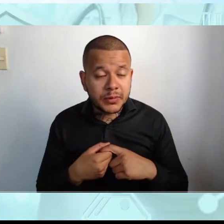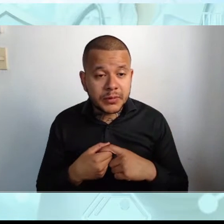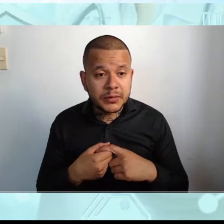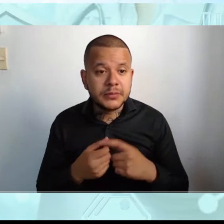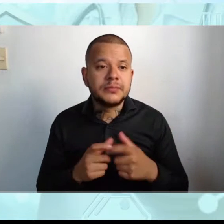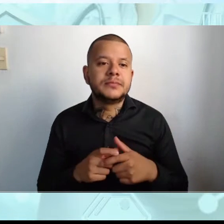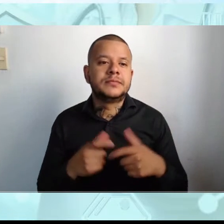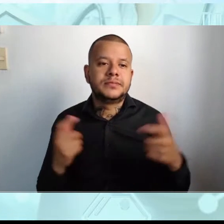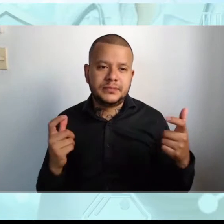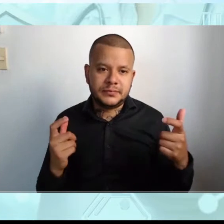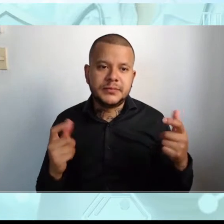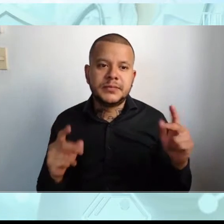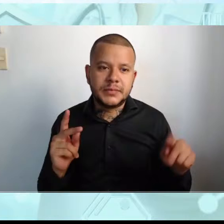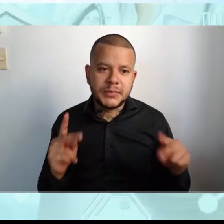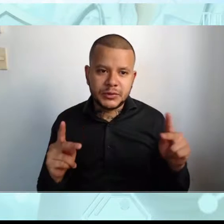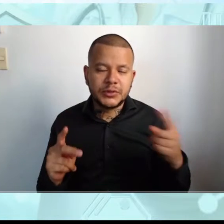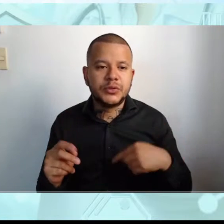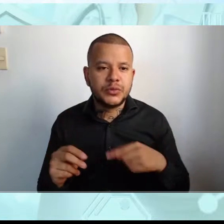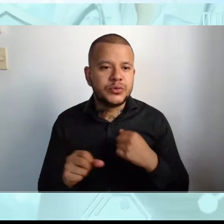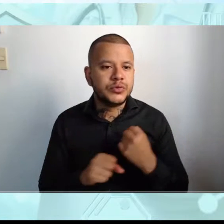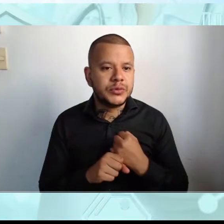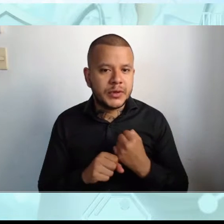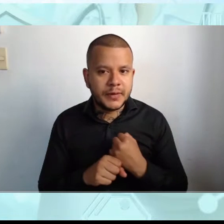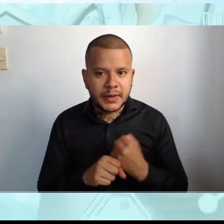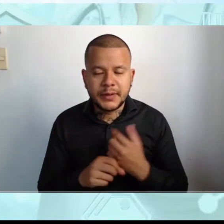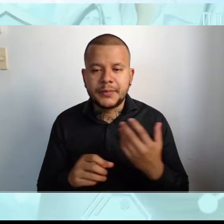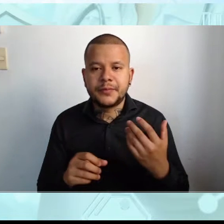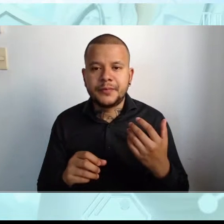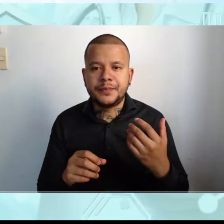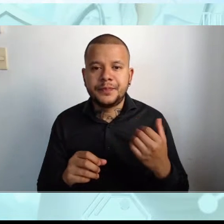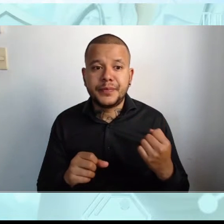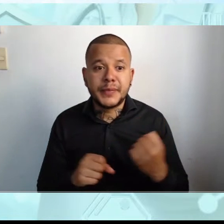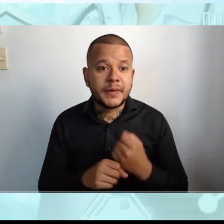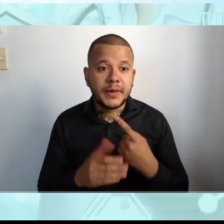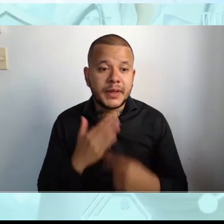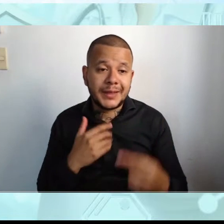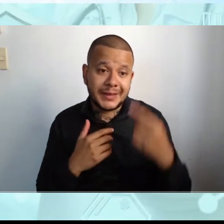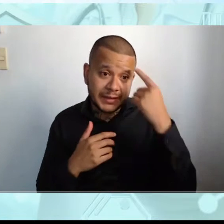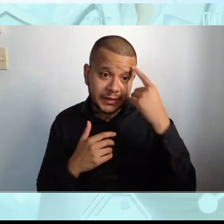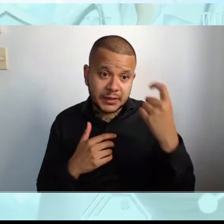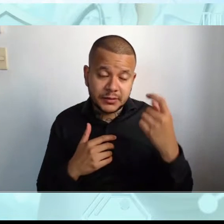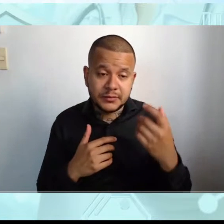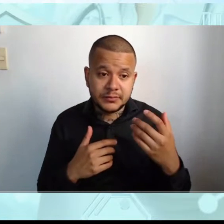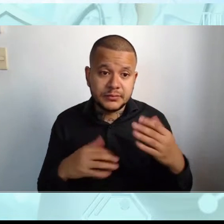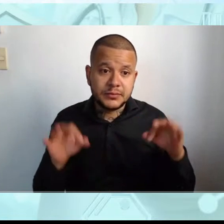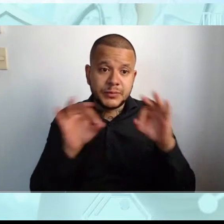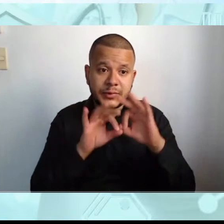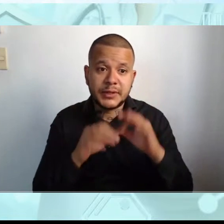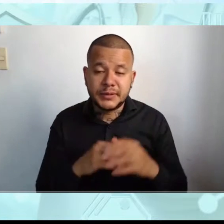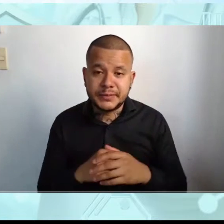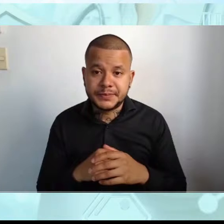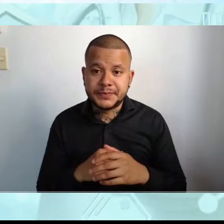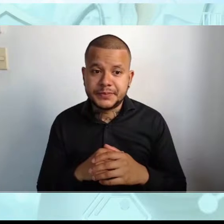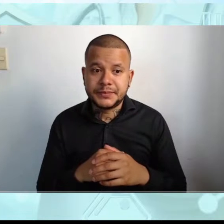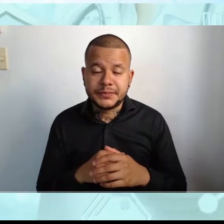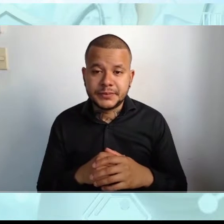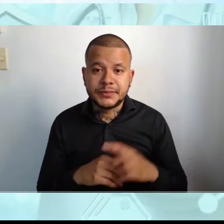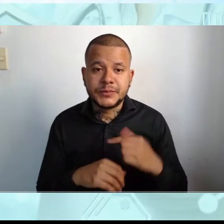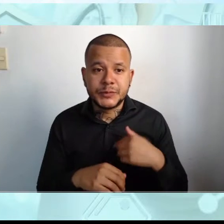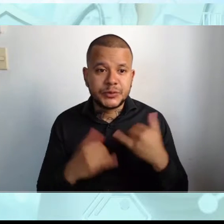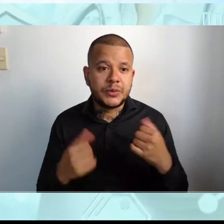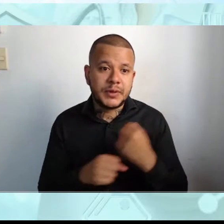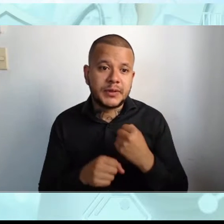personas para poder trabajar importantes retos en nuestro país. Importantes retos que también se están trabajando a